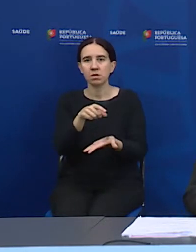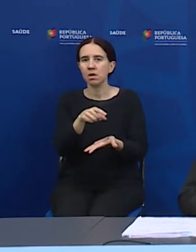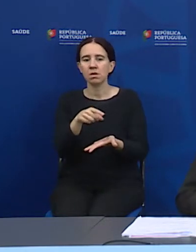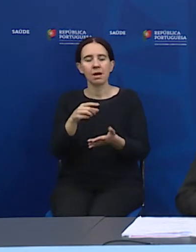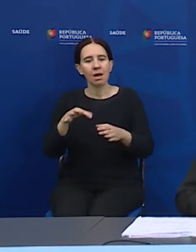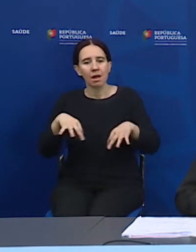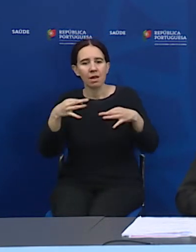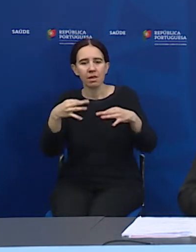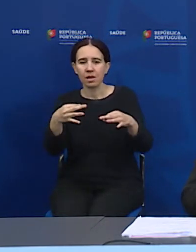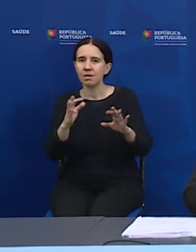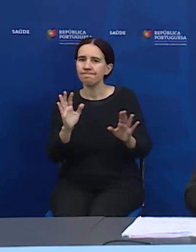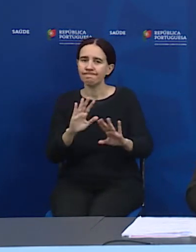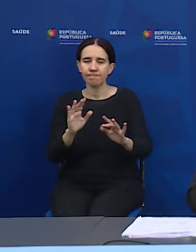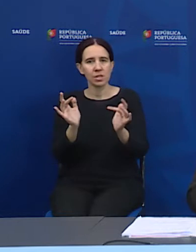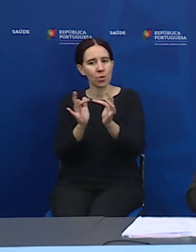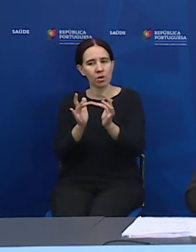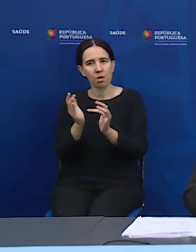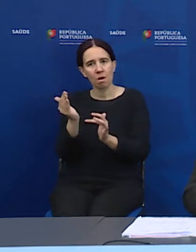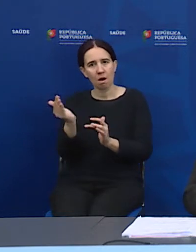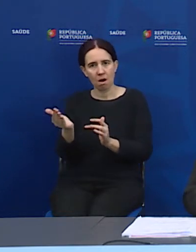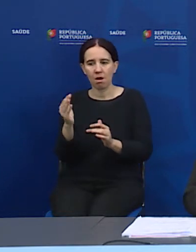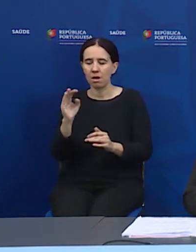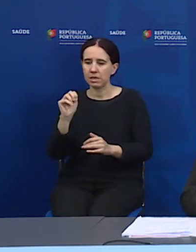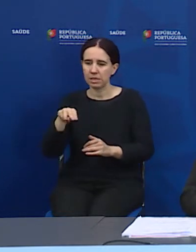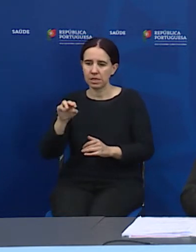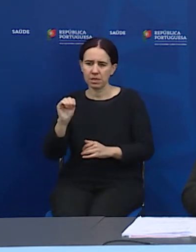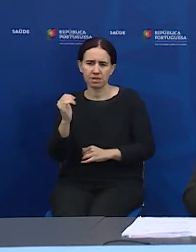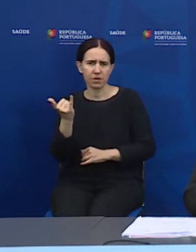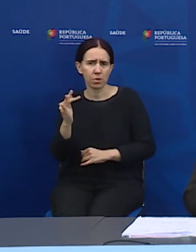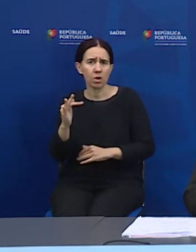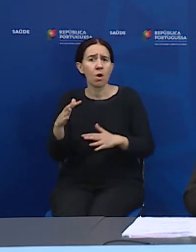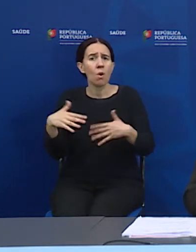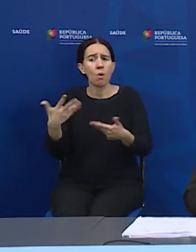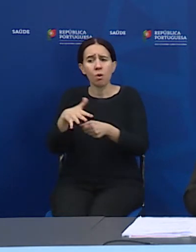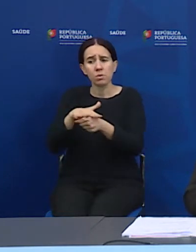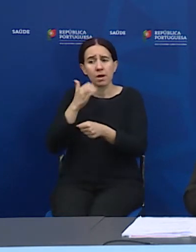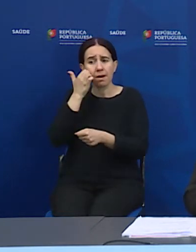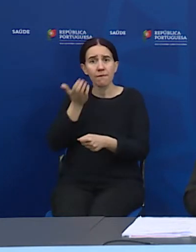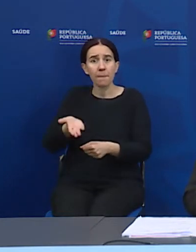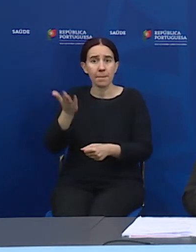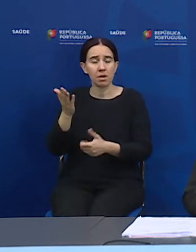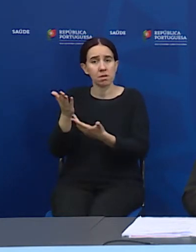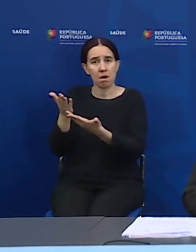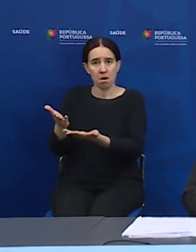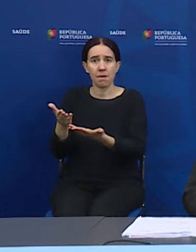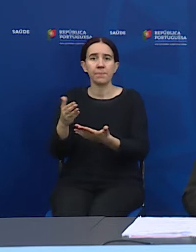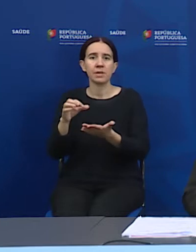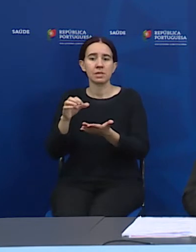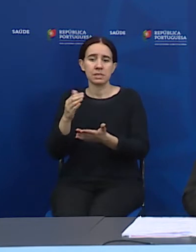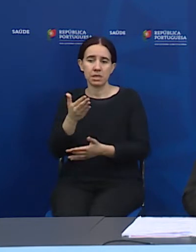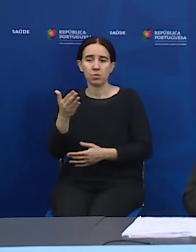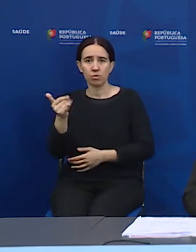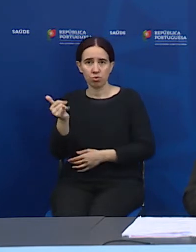agia em o contacto com o sns 24 ou nas situações mais graves com o